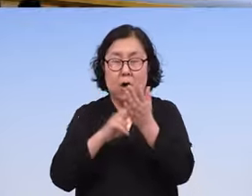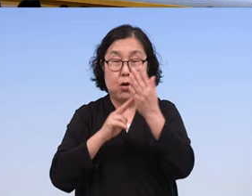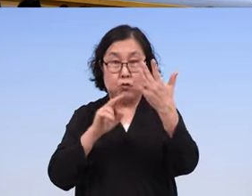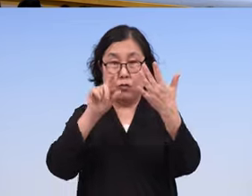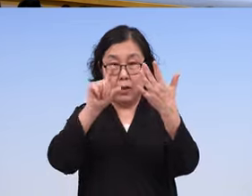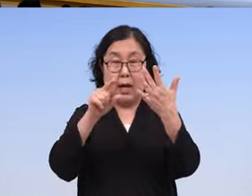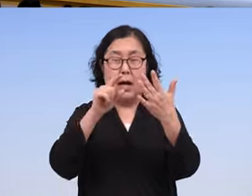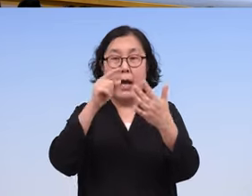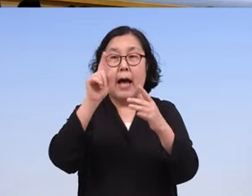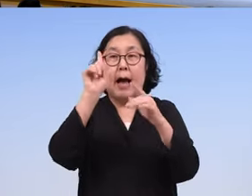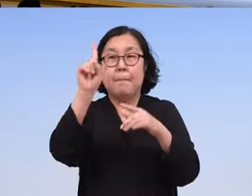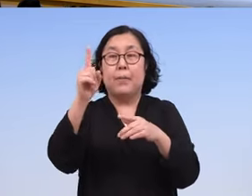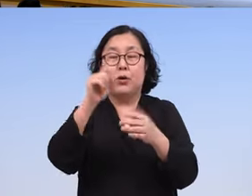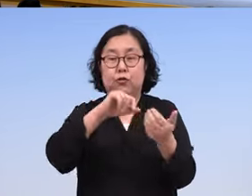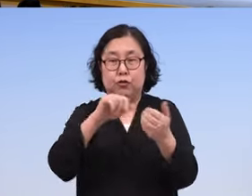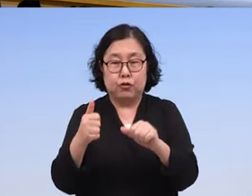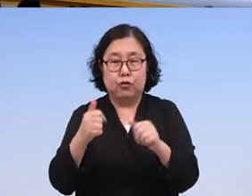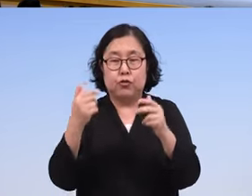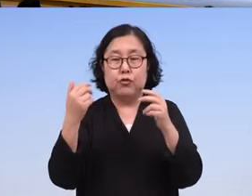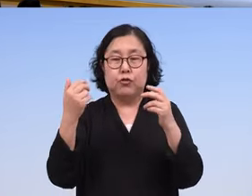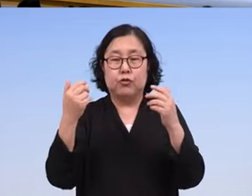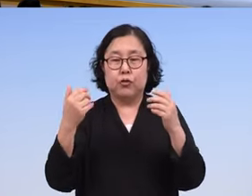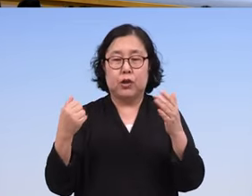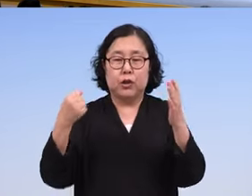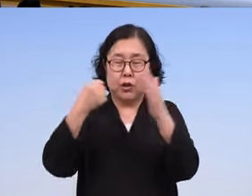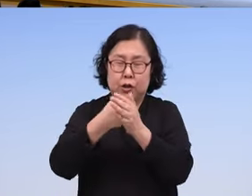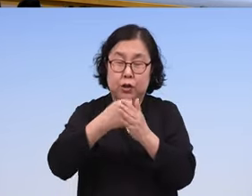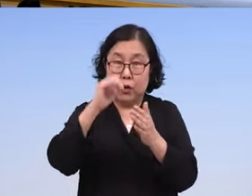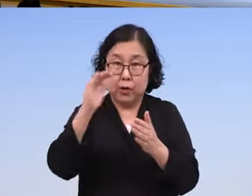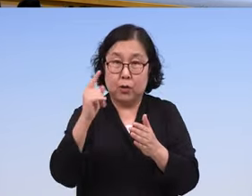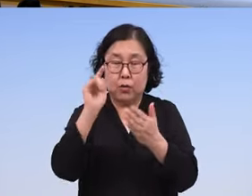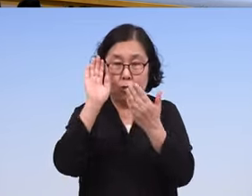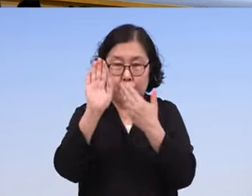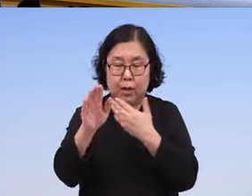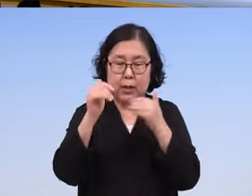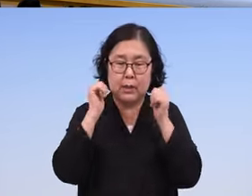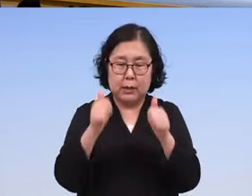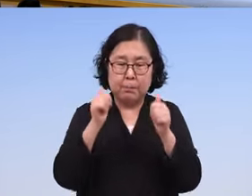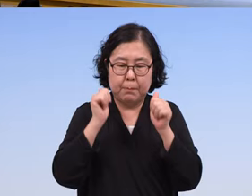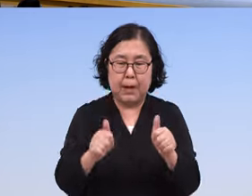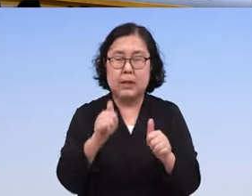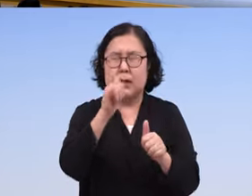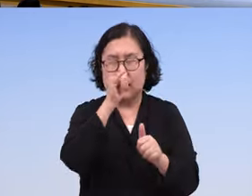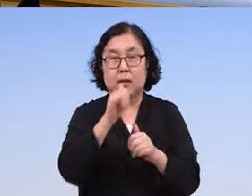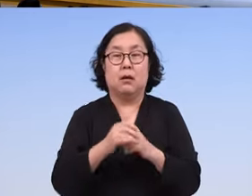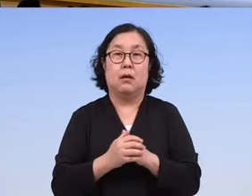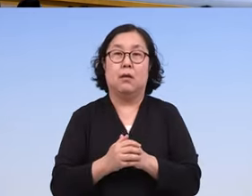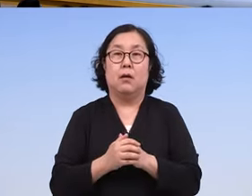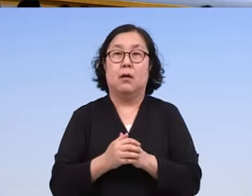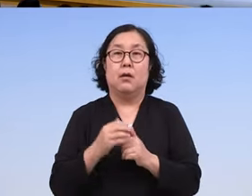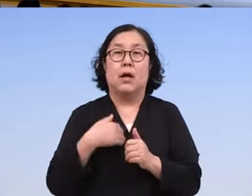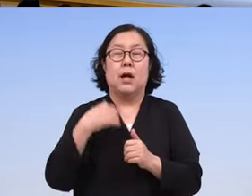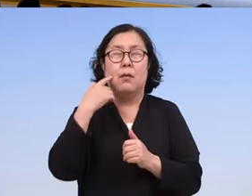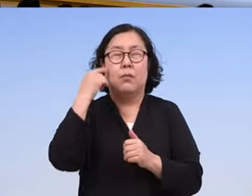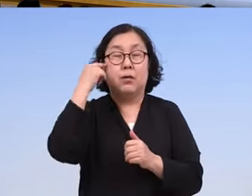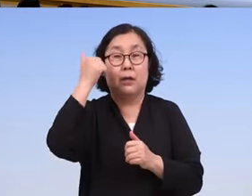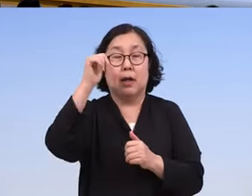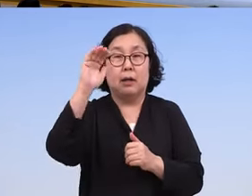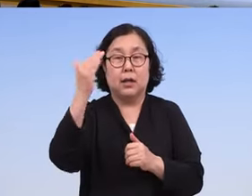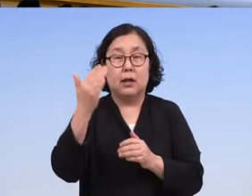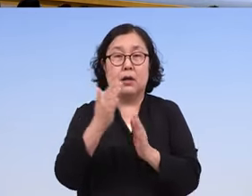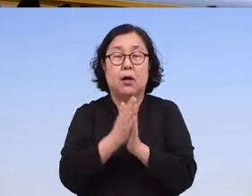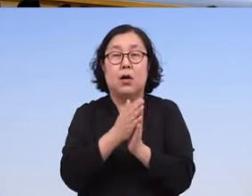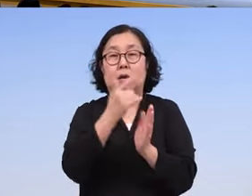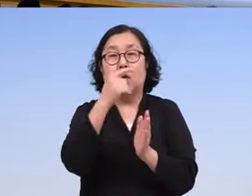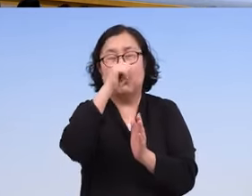27절이요, 한 번 죽는 것은 사람에게 정해진 일이 것이요 그 후에는 심판이 있으리니, 제가 목사가 돼서 참 좋은